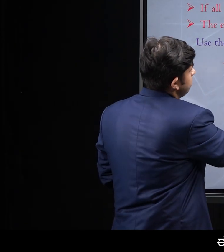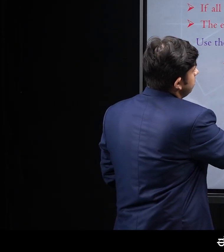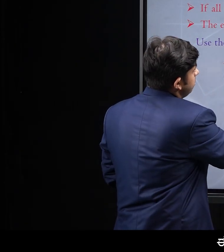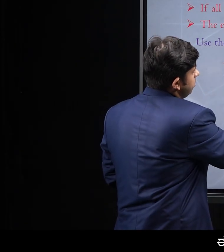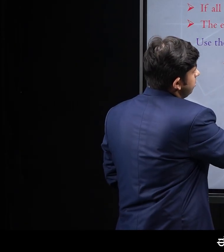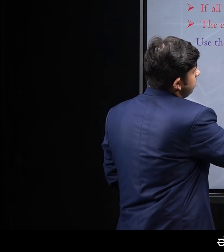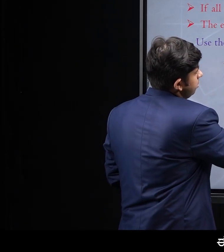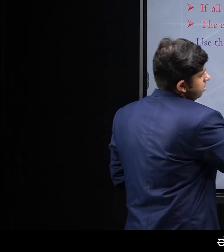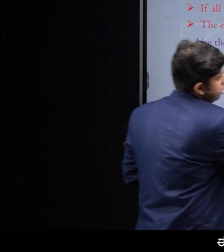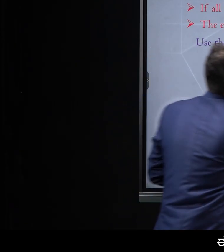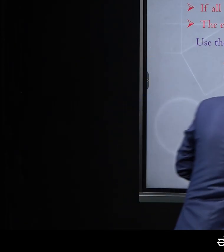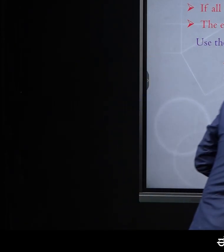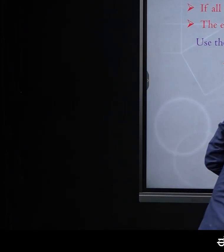ಈಗ ಮೌಲ್ಯಗಳನ್ನು ಬದಲಿಸಿ